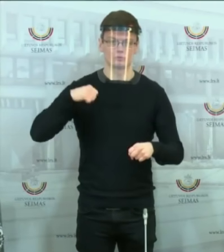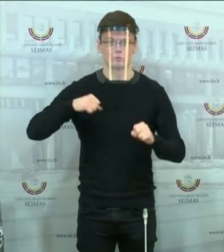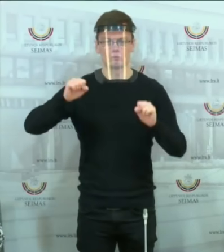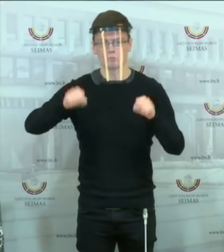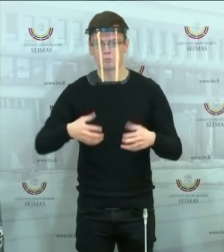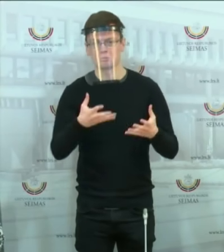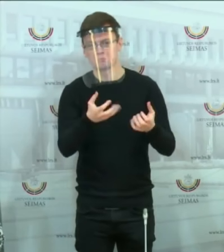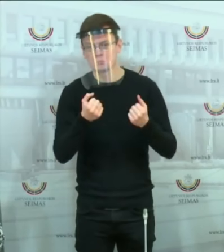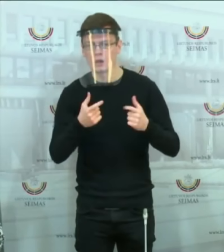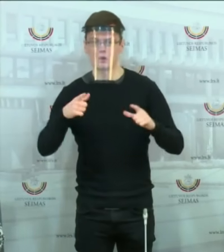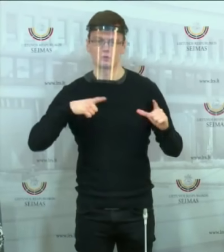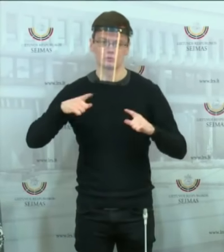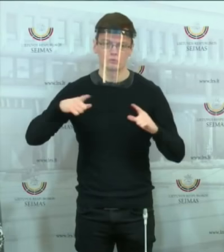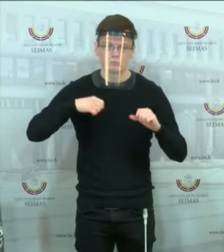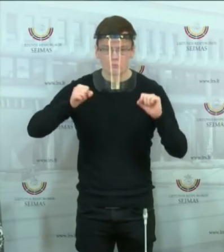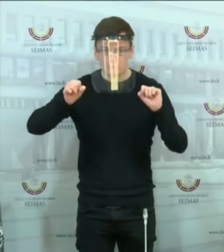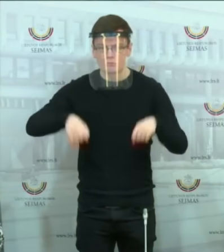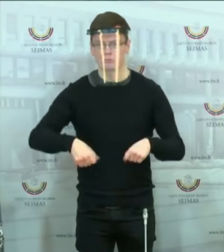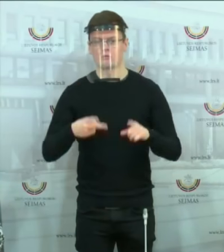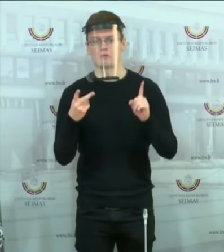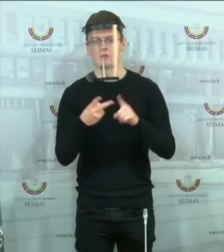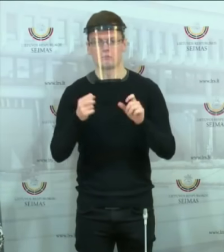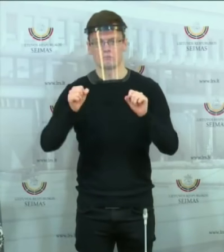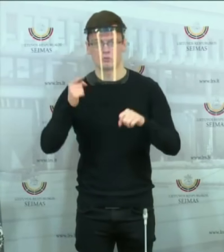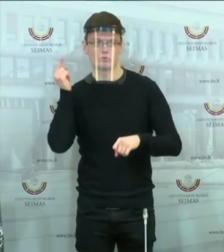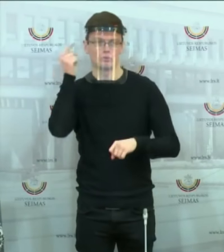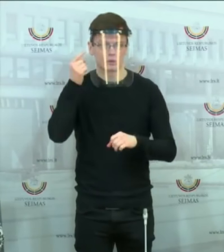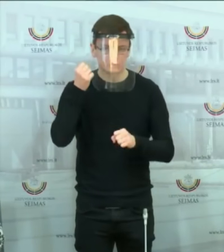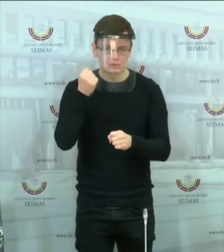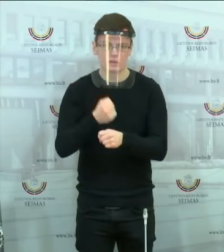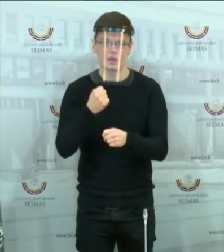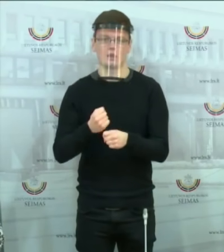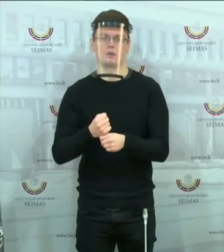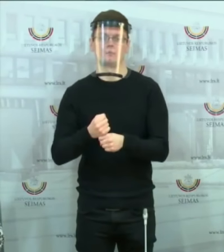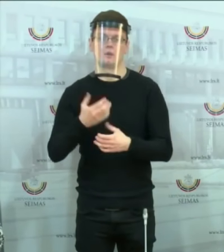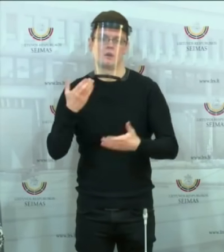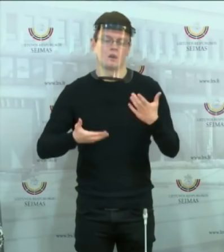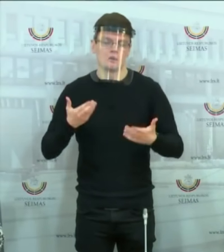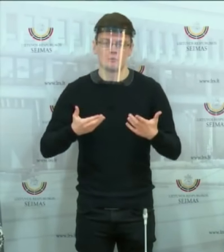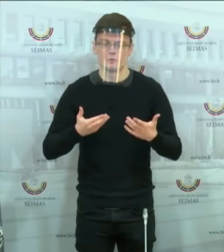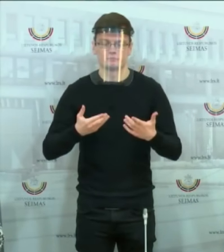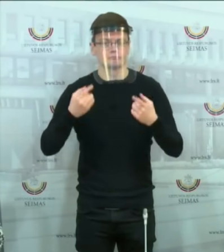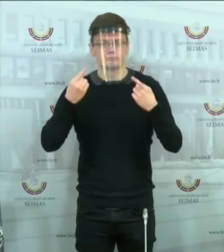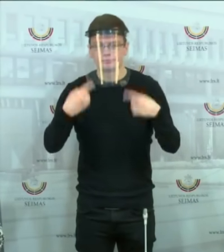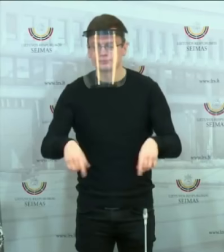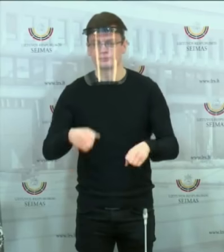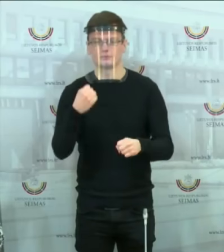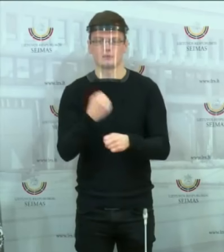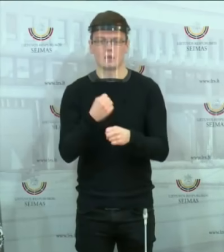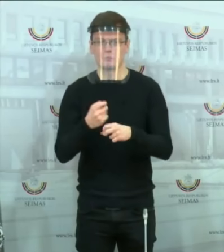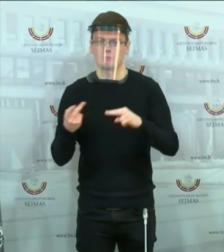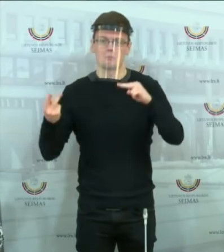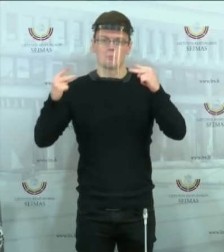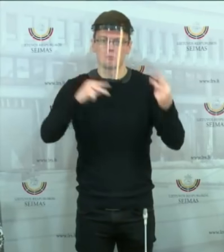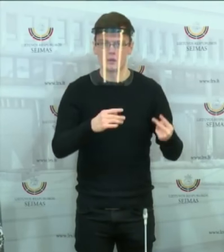ar atostogas, ar pereiti nuotolinį darbą, ar pereiti tiesiog kažkokią kitą funkciją tam darbe atlikti,